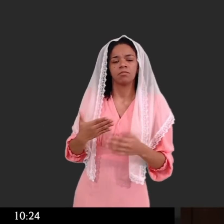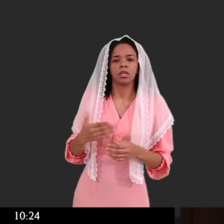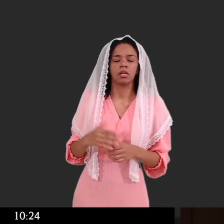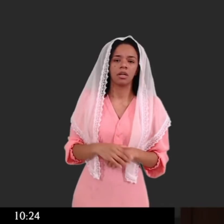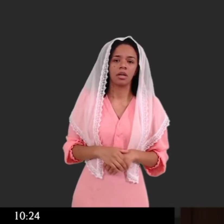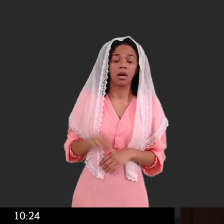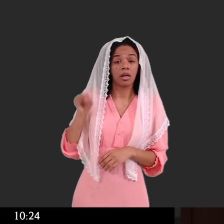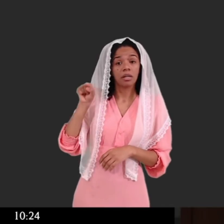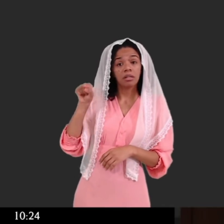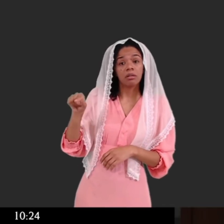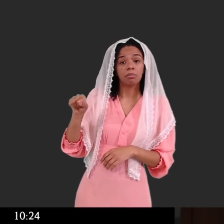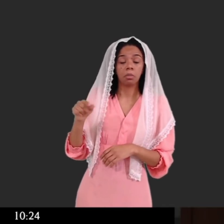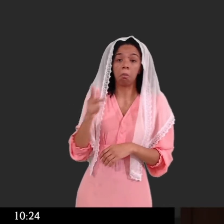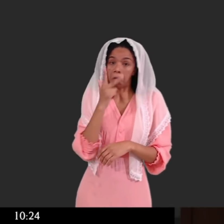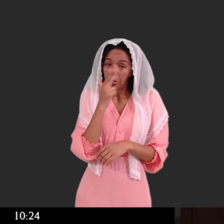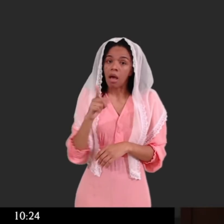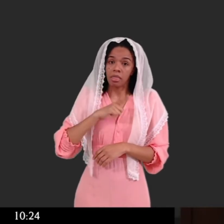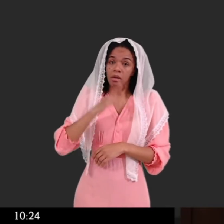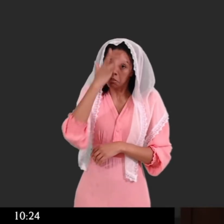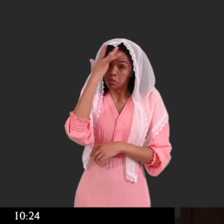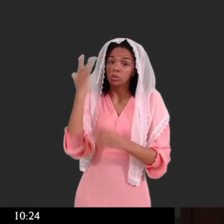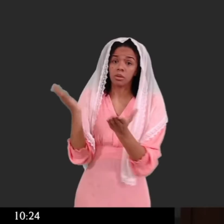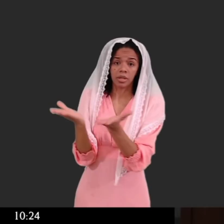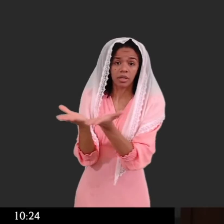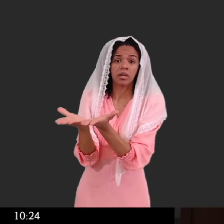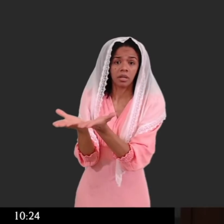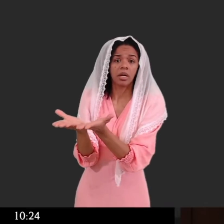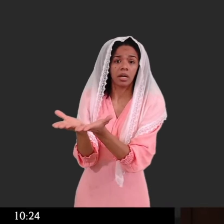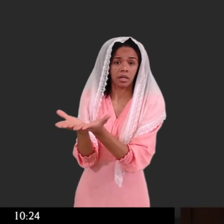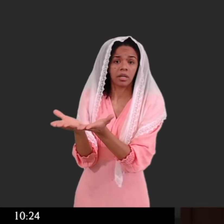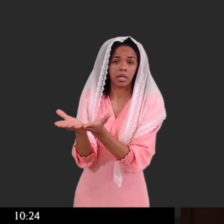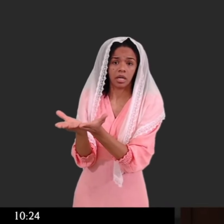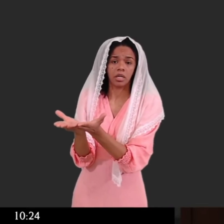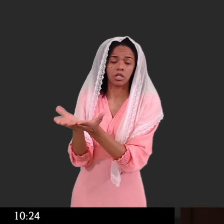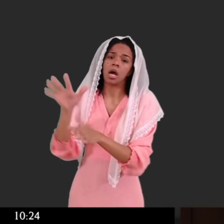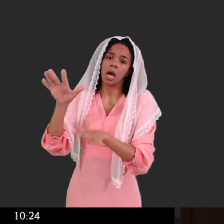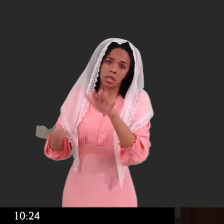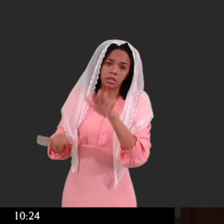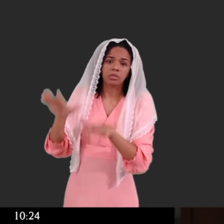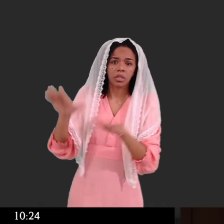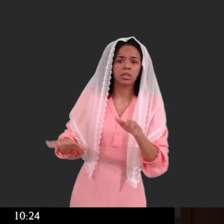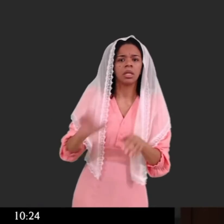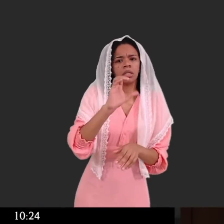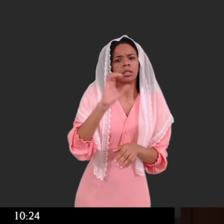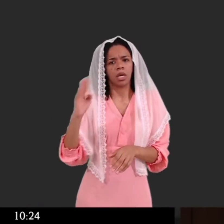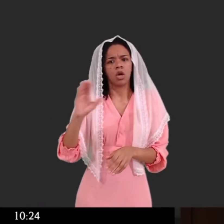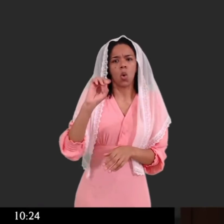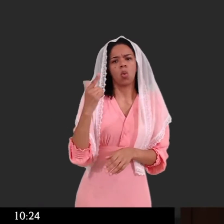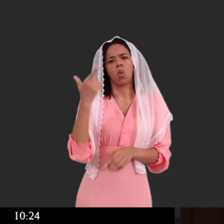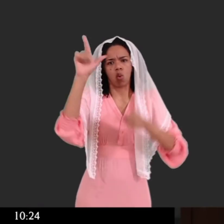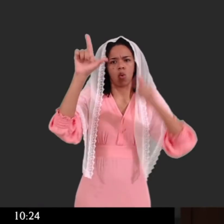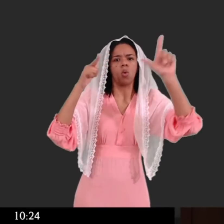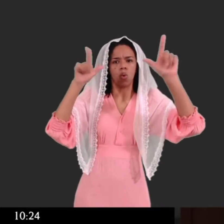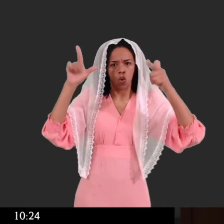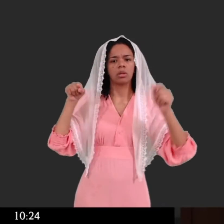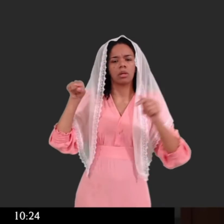deve existir ali cristãos que não são ligados à mesma fé e doutrina nossa, mas deve existir